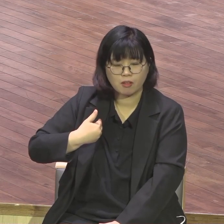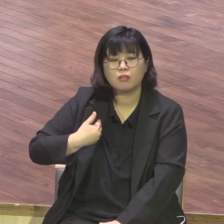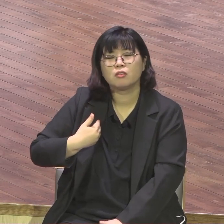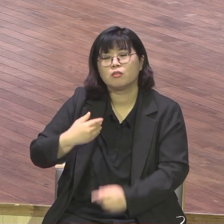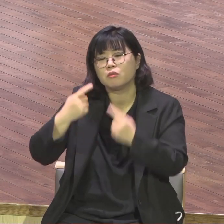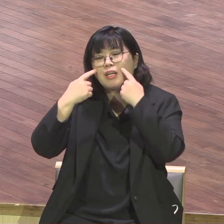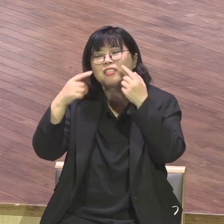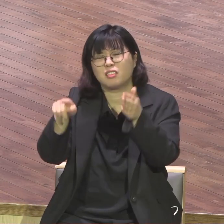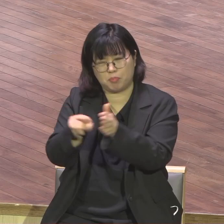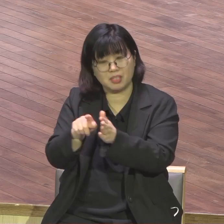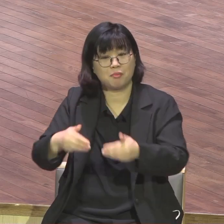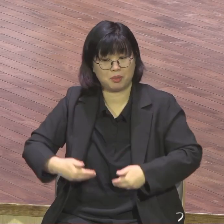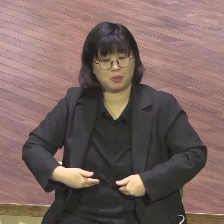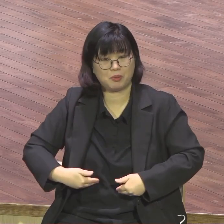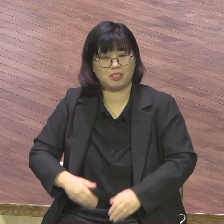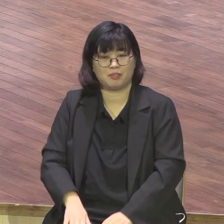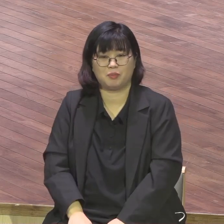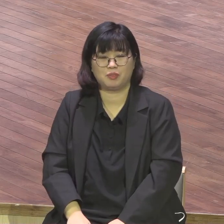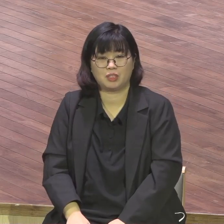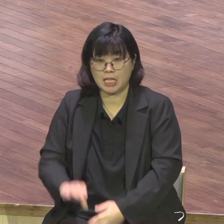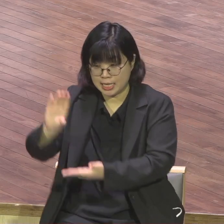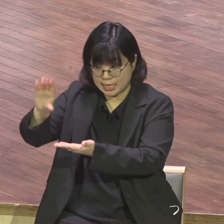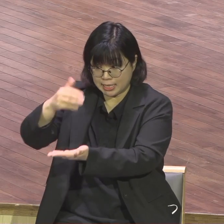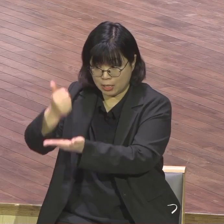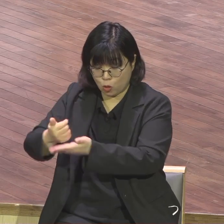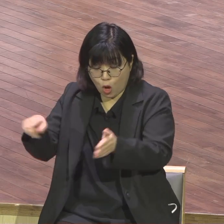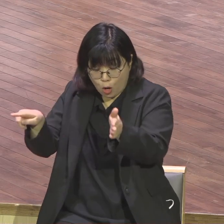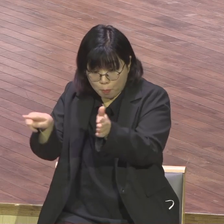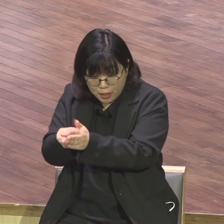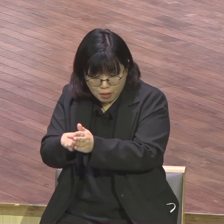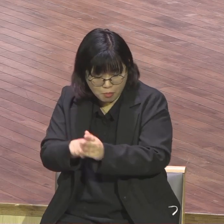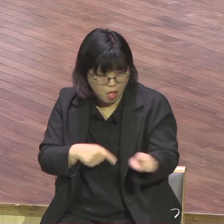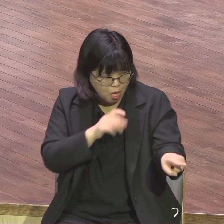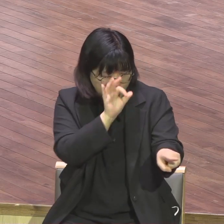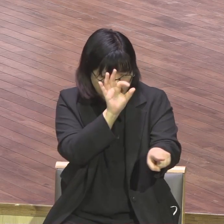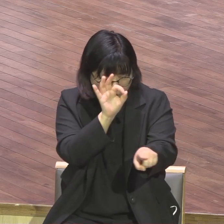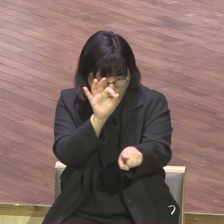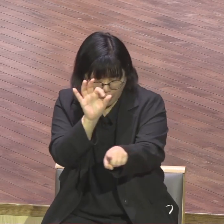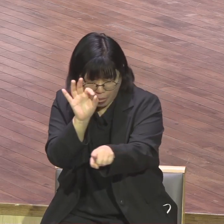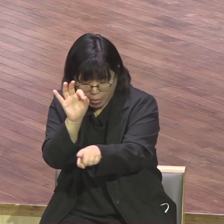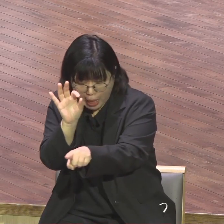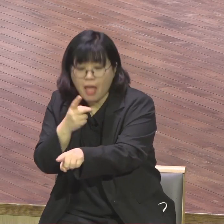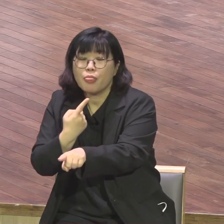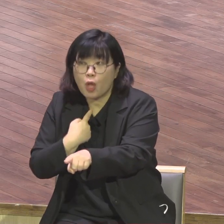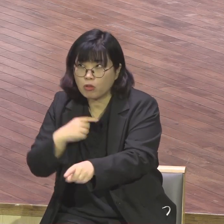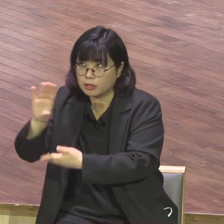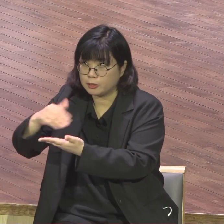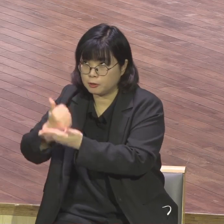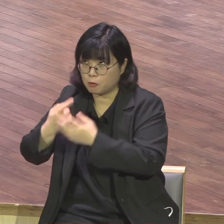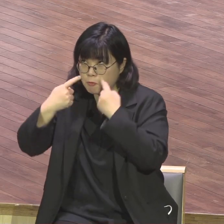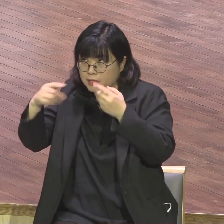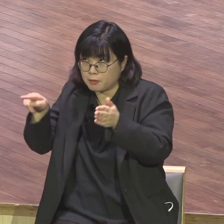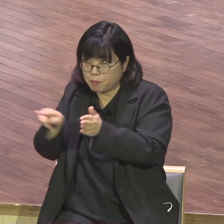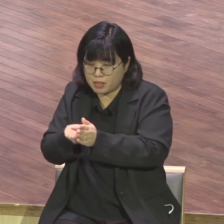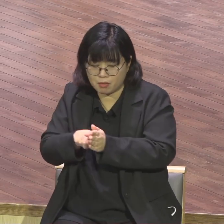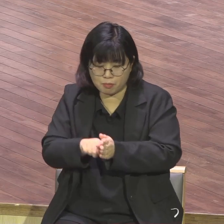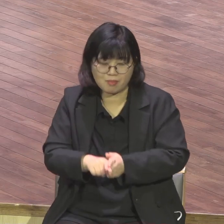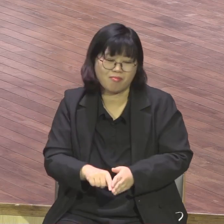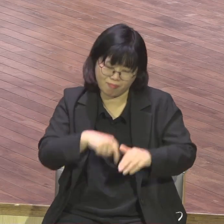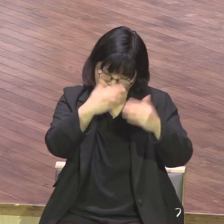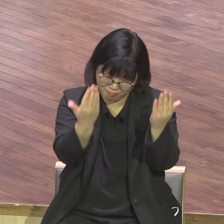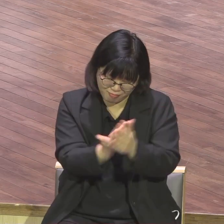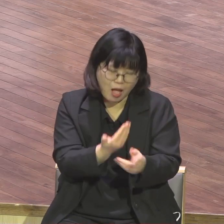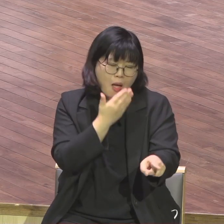절대 가능의 이름 그리스도. 이것만 있으면 끝나야 돼요. 그리스도가 내 안에 있기 때문에 내